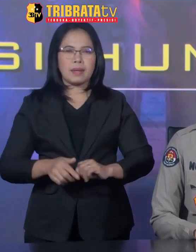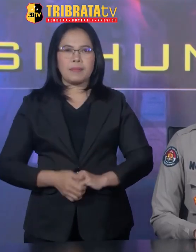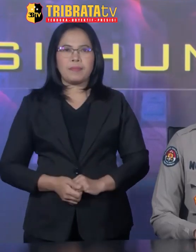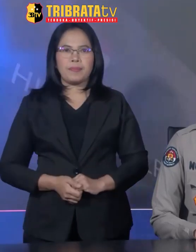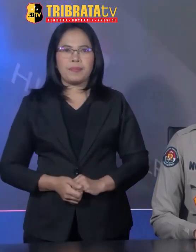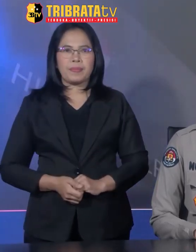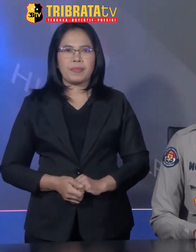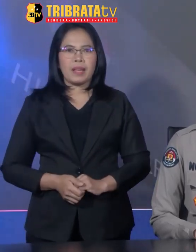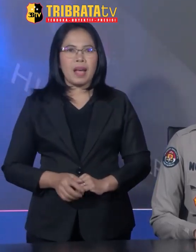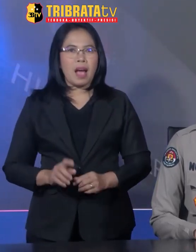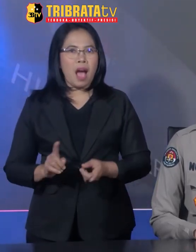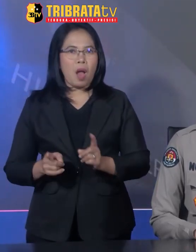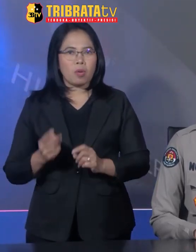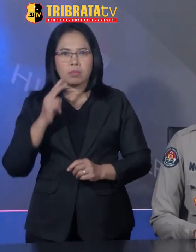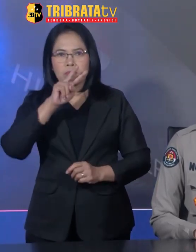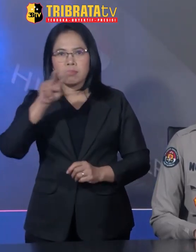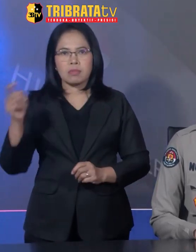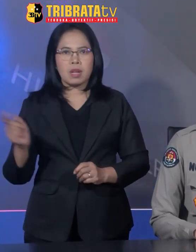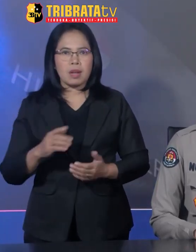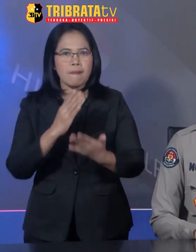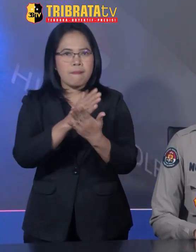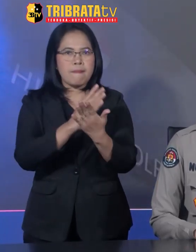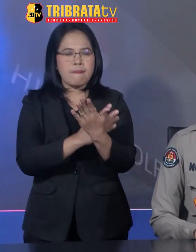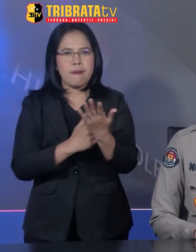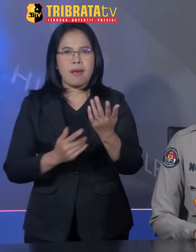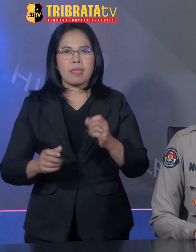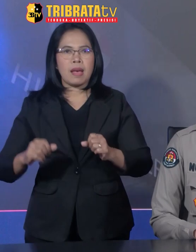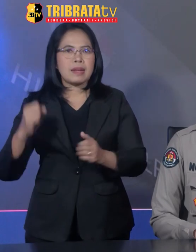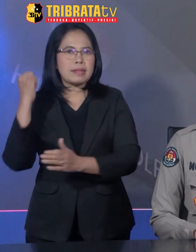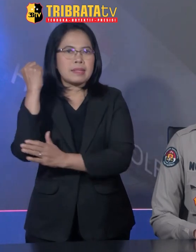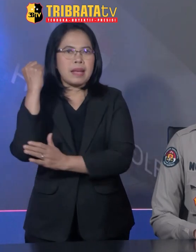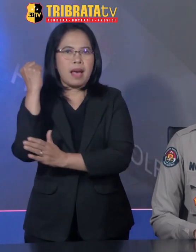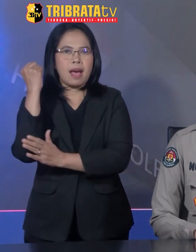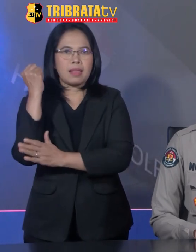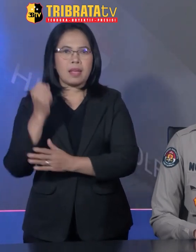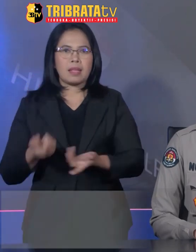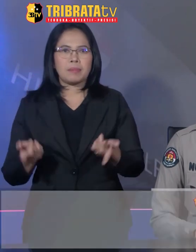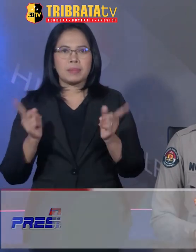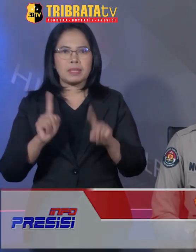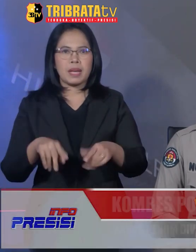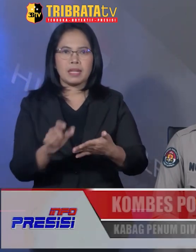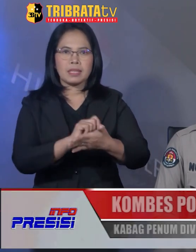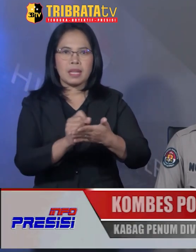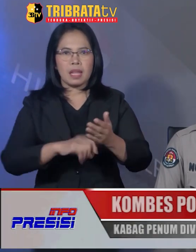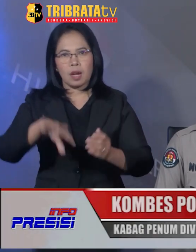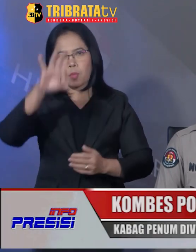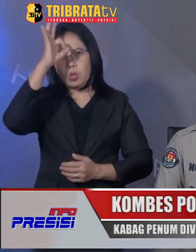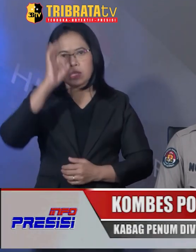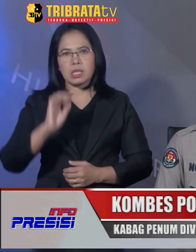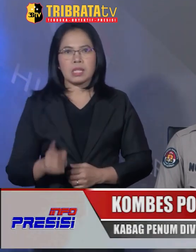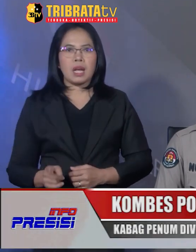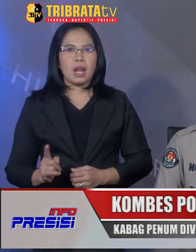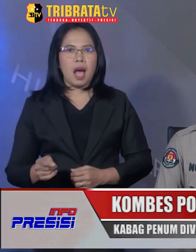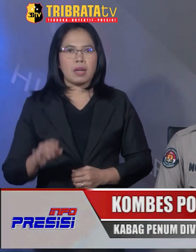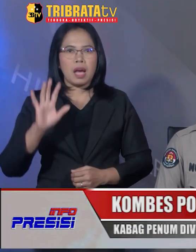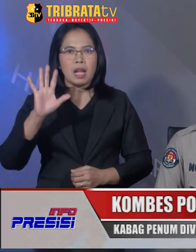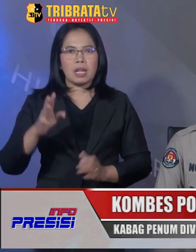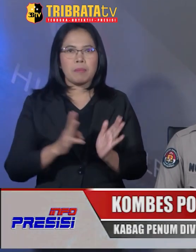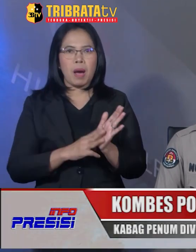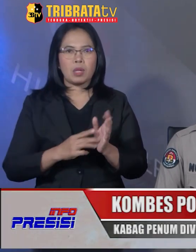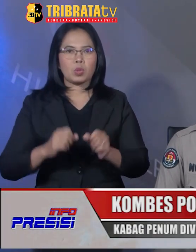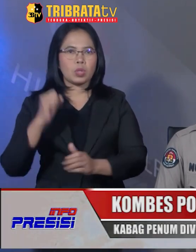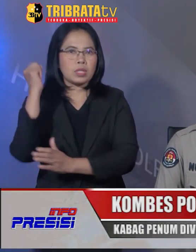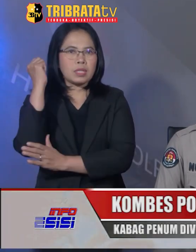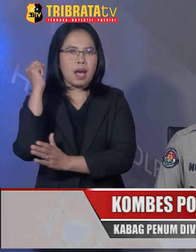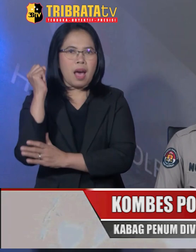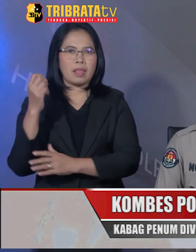Apabila dilihat dari data tren jenis kejahatan, yang menjadi catatan kepolisian, terdapat 5 kasus